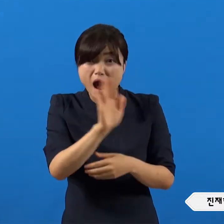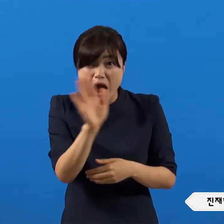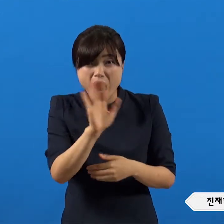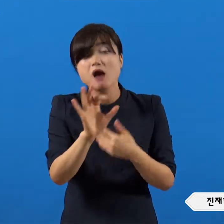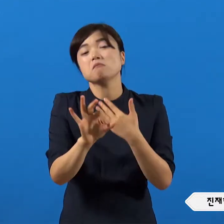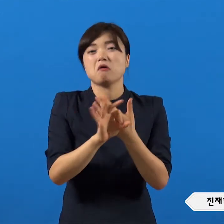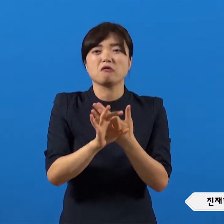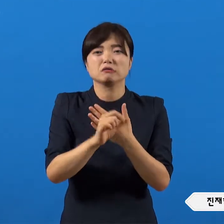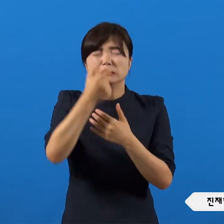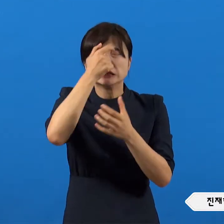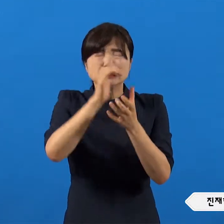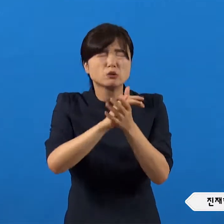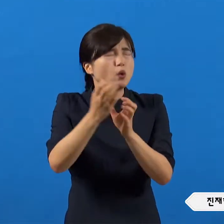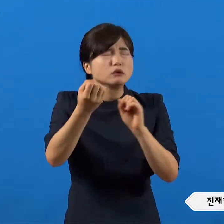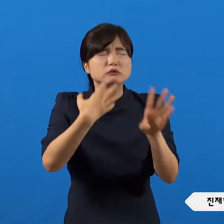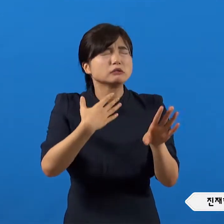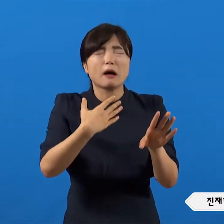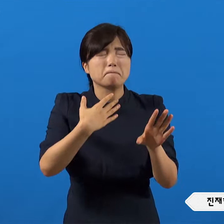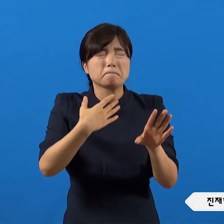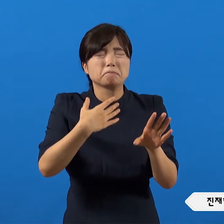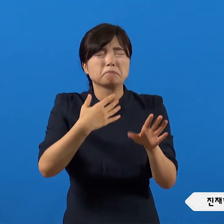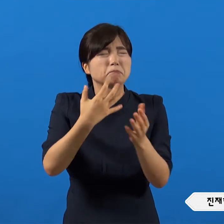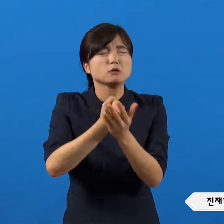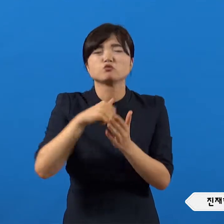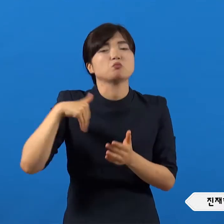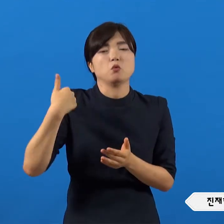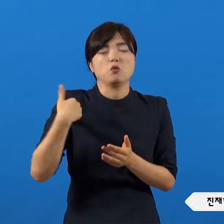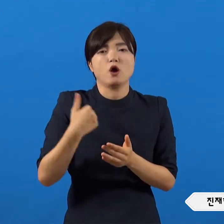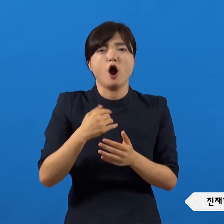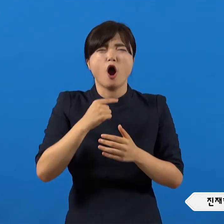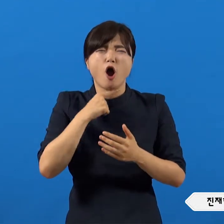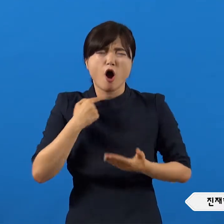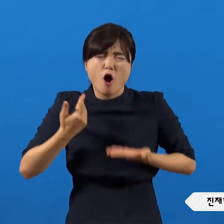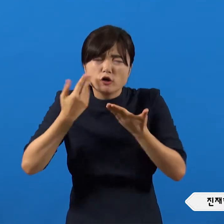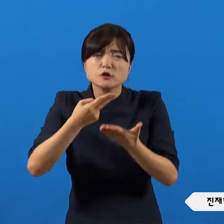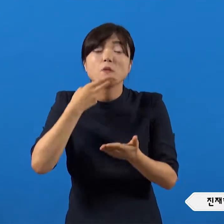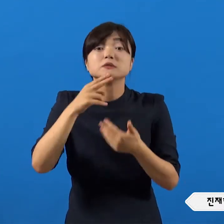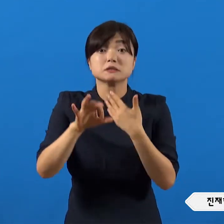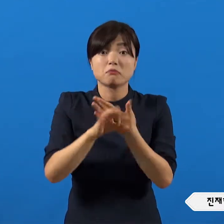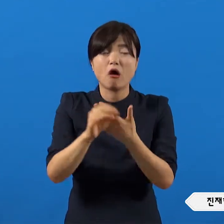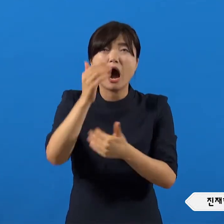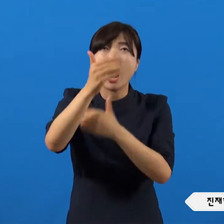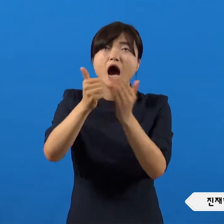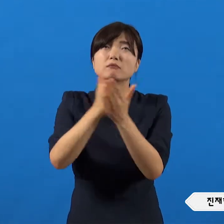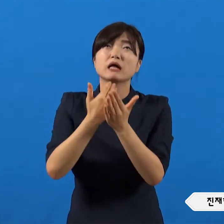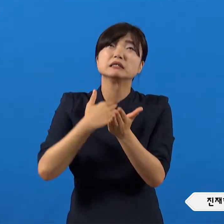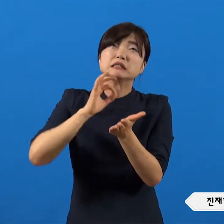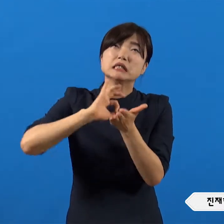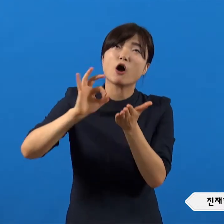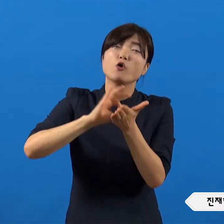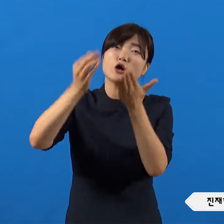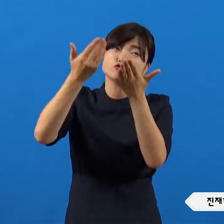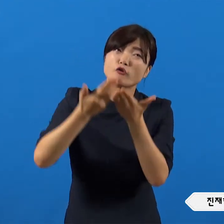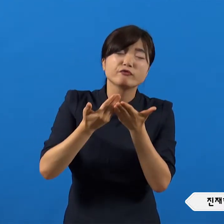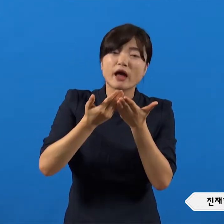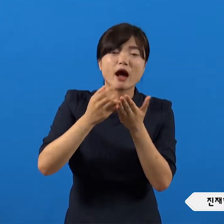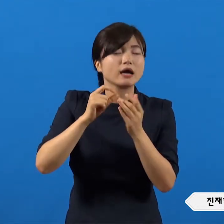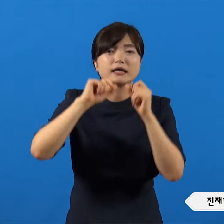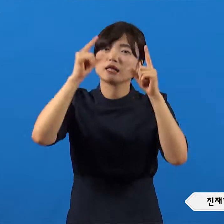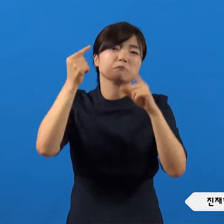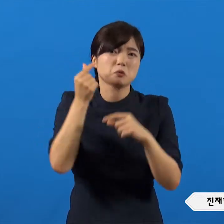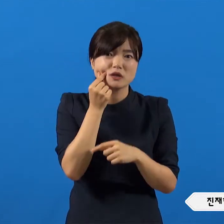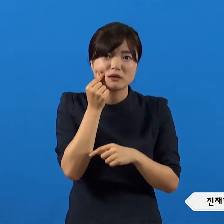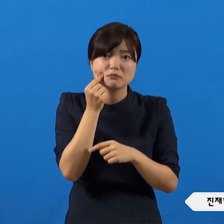기도가 응답이란 사실을 모릅니다. 헌신하지 않으면 하나님 우리를 사용했다는 사실을 모릅니다.